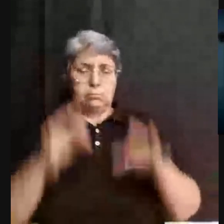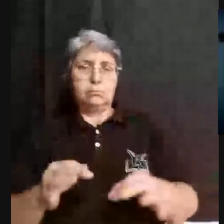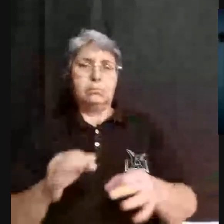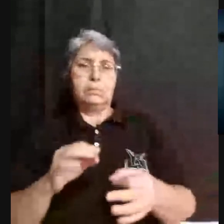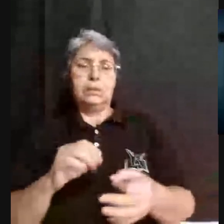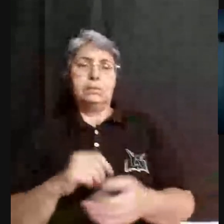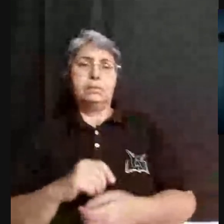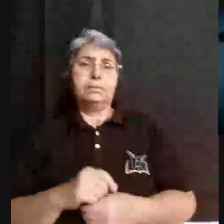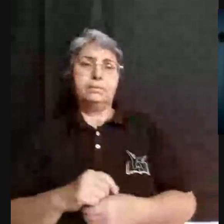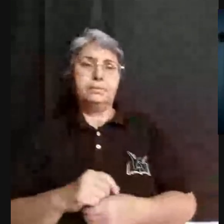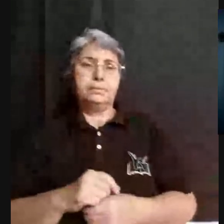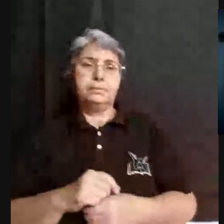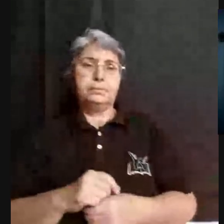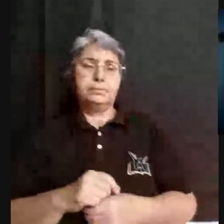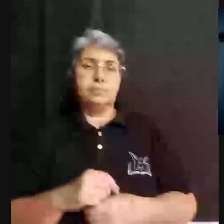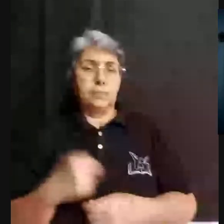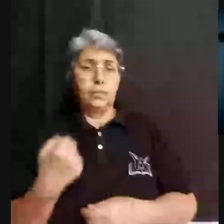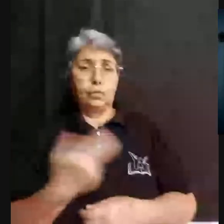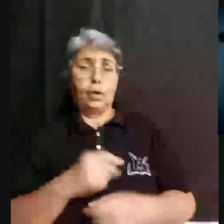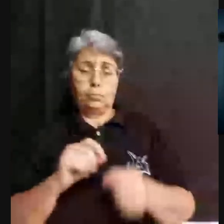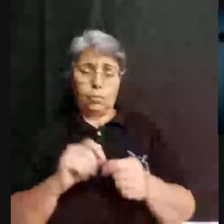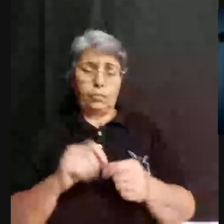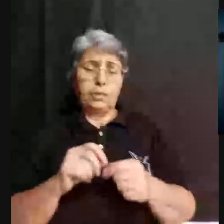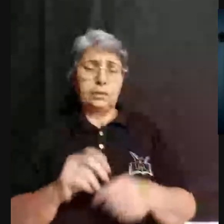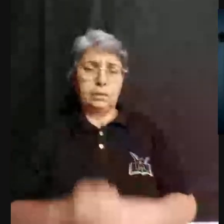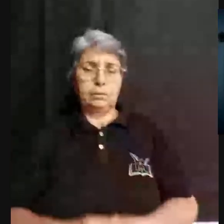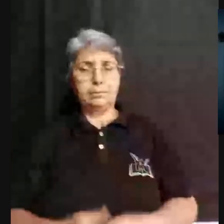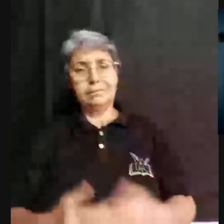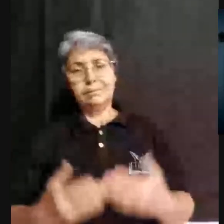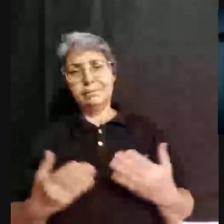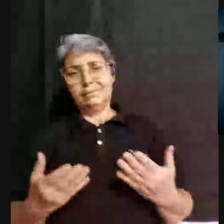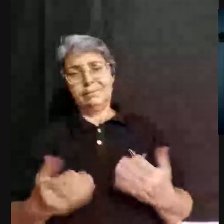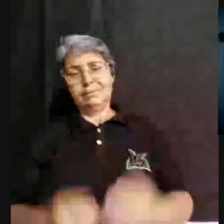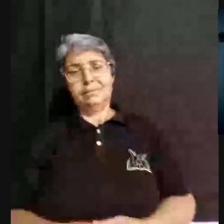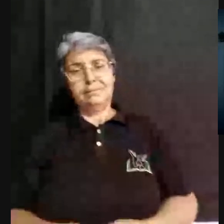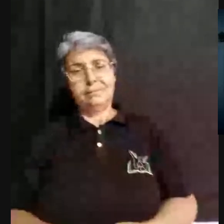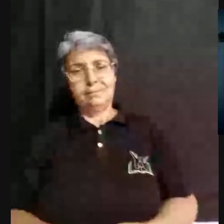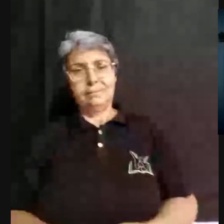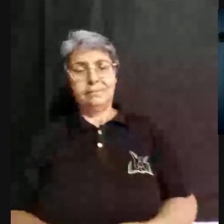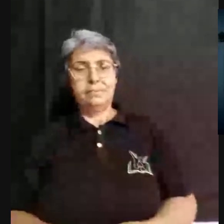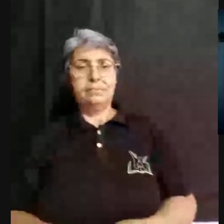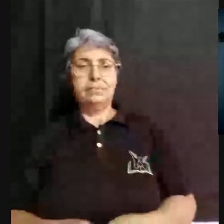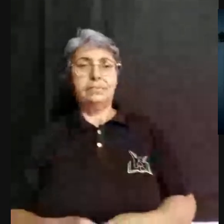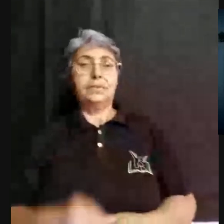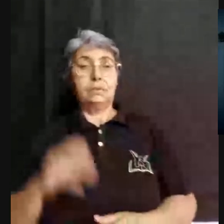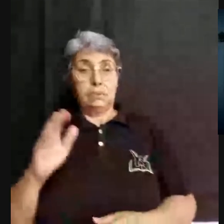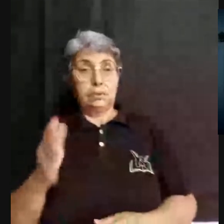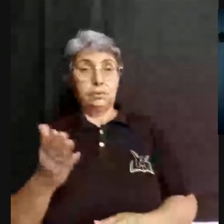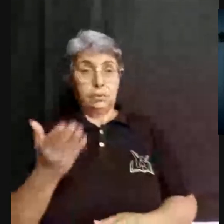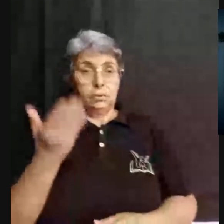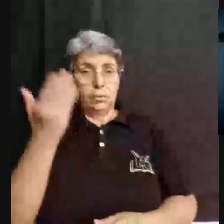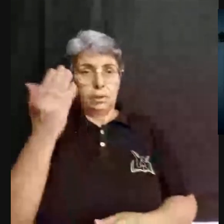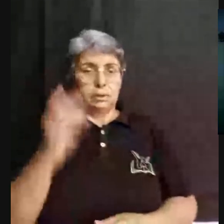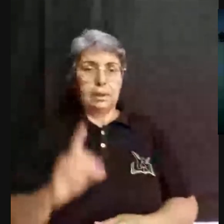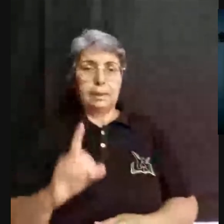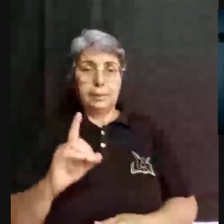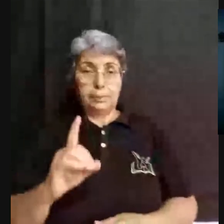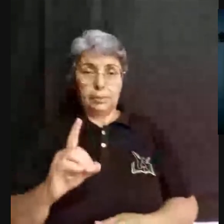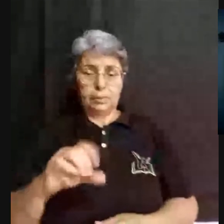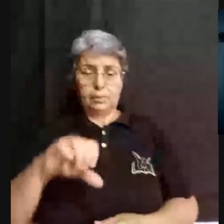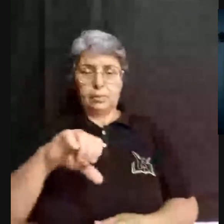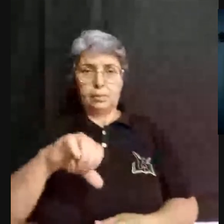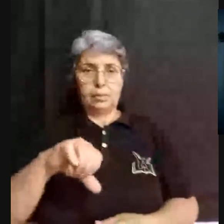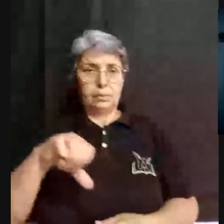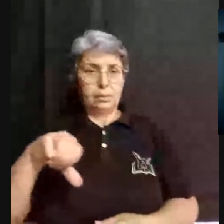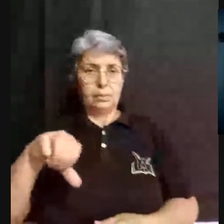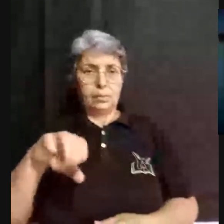Então percebam, irmãos, que em 1890, a irmã White repreende